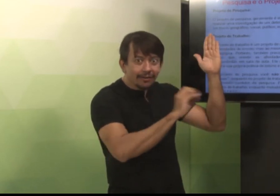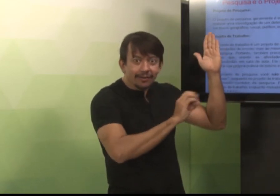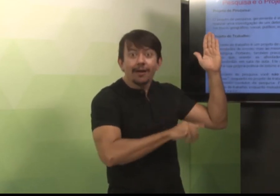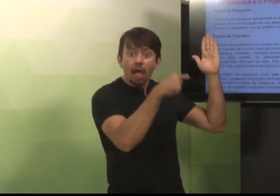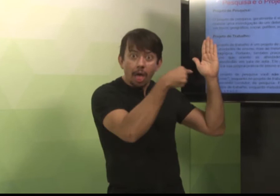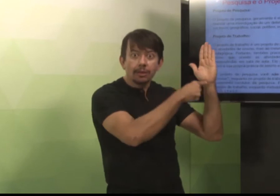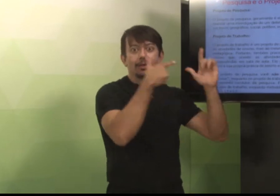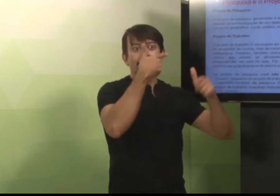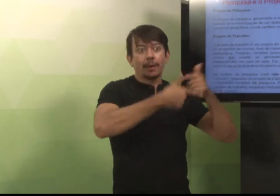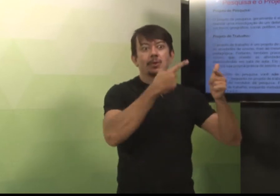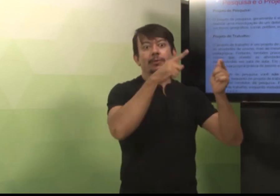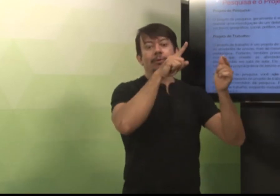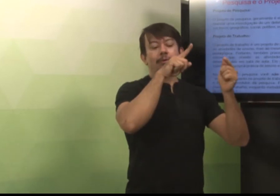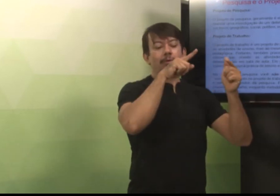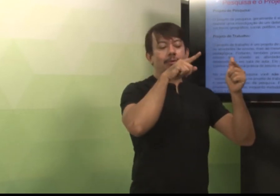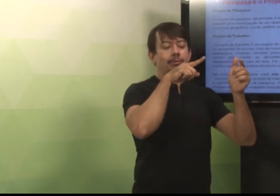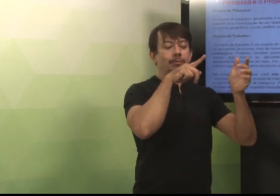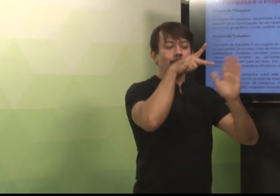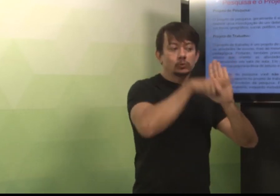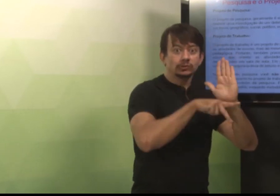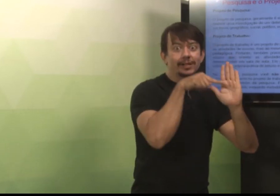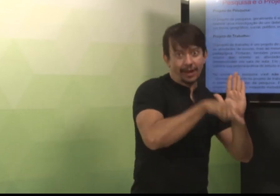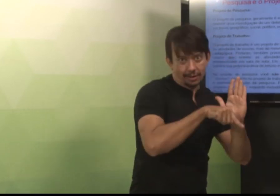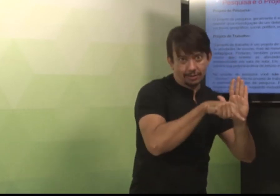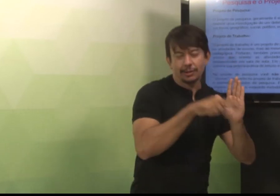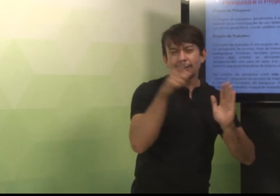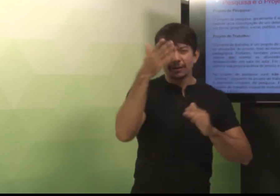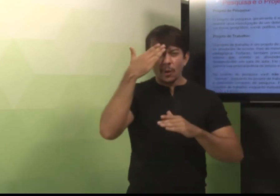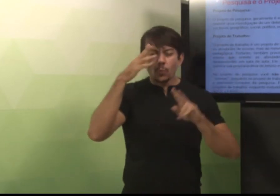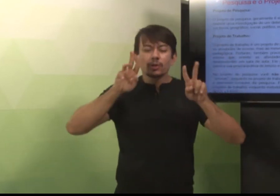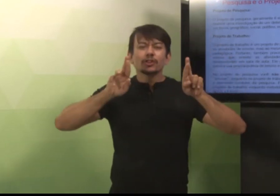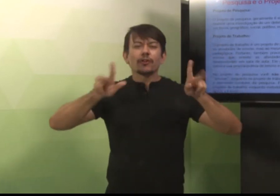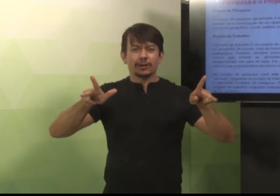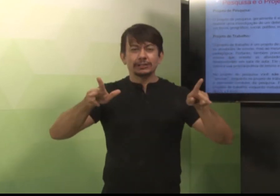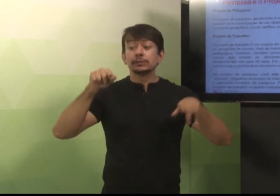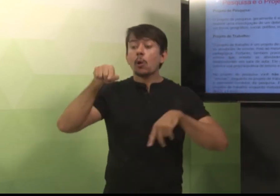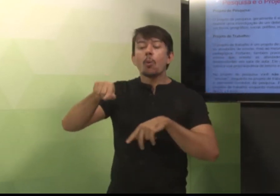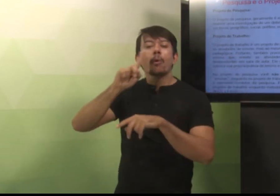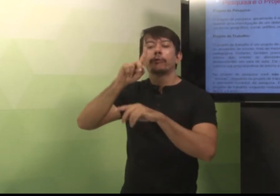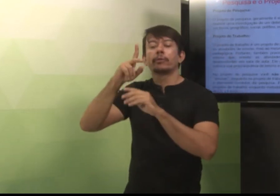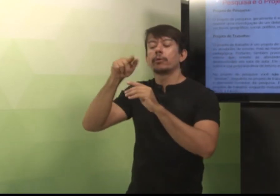será ensinado, passo a passo, o que será feito. Então, isso é um projeto de trabalho.